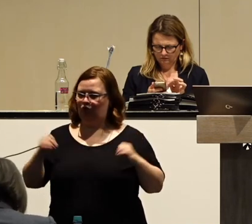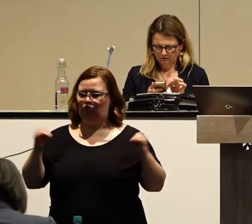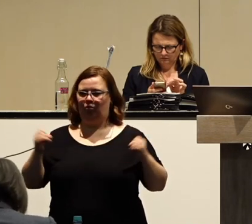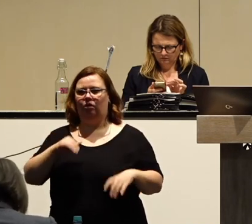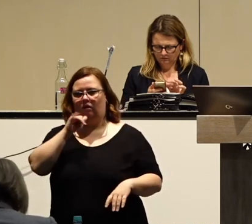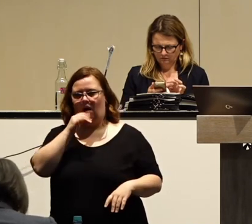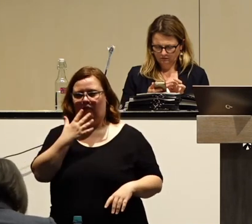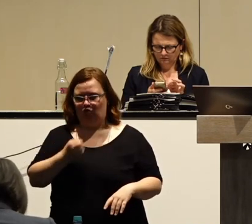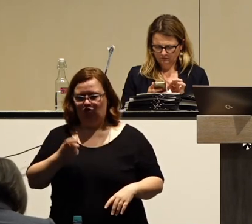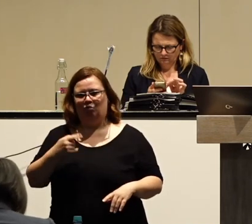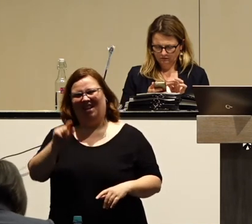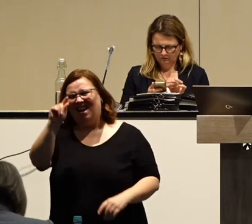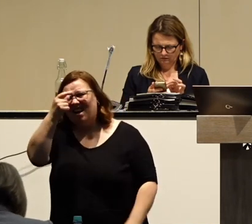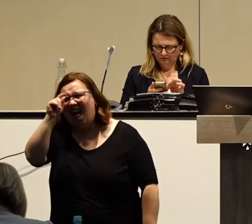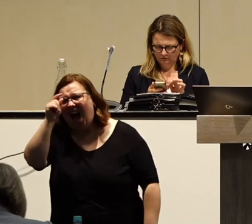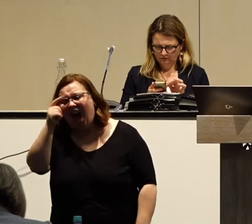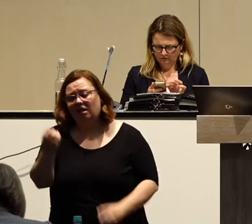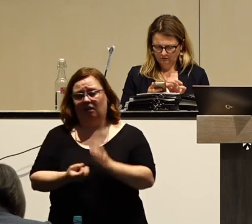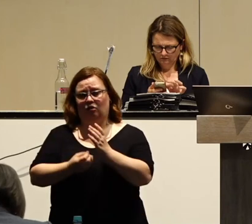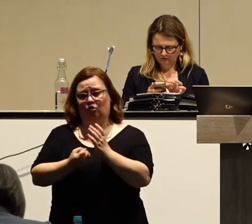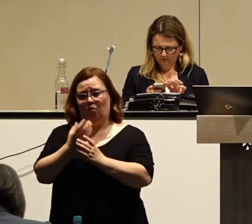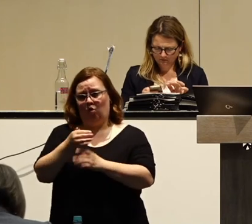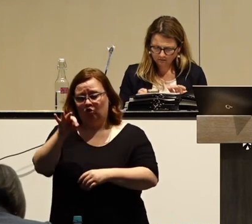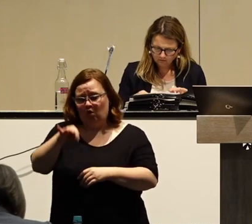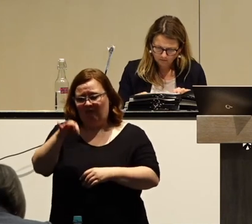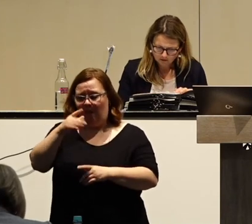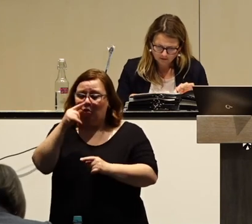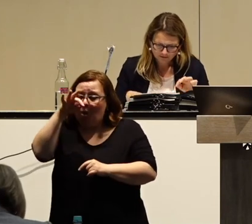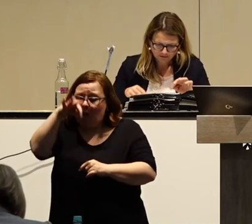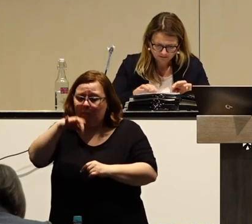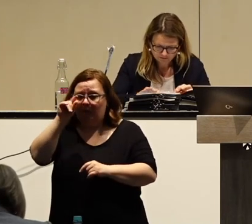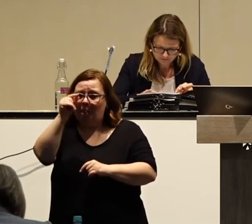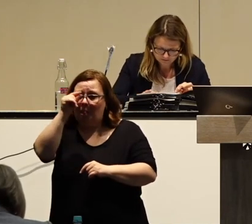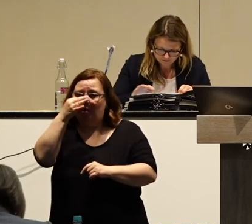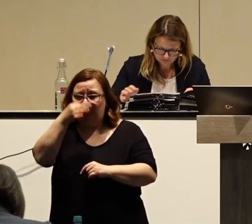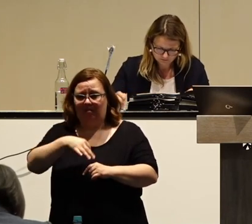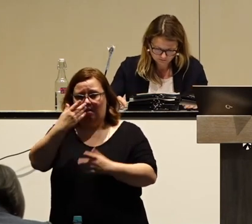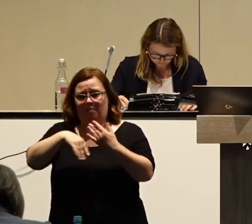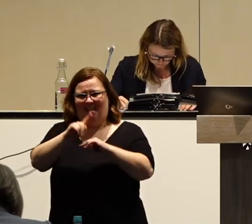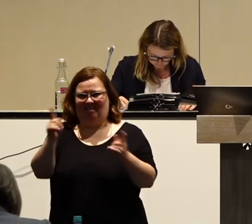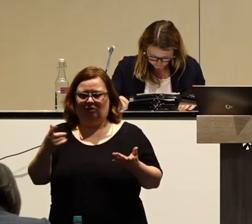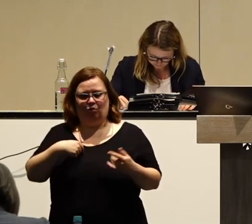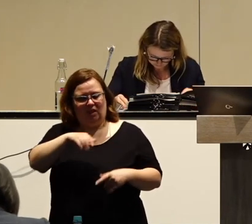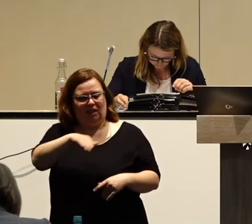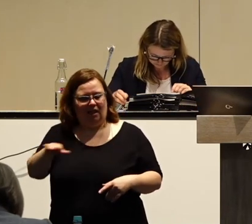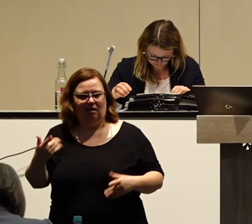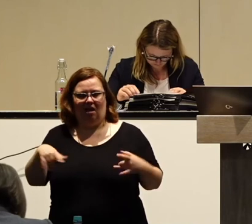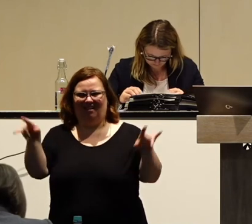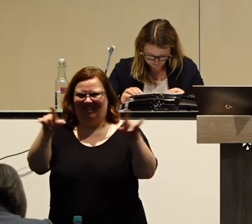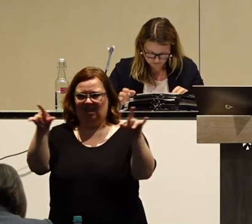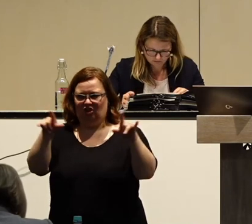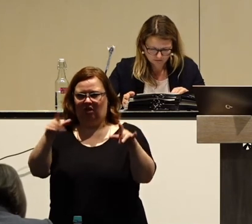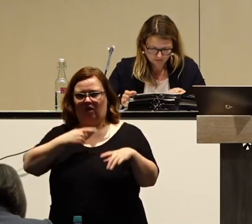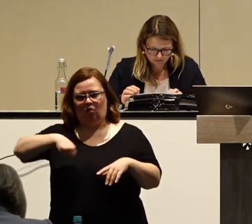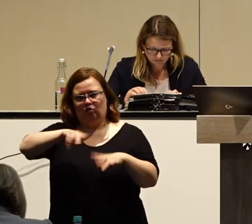Ja, zu diesem kleinen, symbolischen Tropfen auf den heißen Stein, um Kindern, die in unserer Gesellschaft, auch